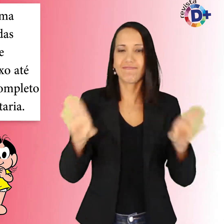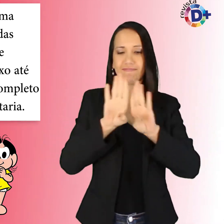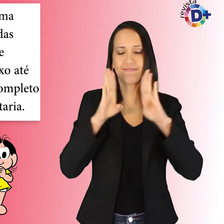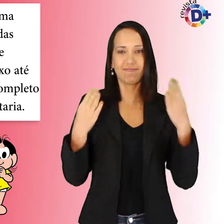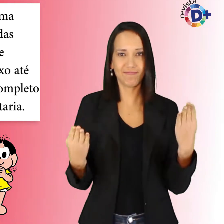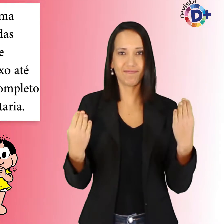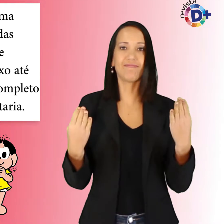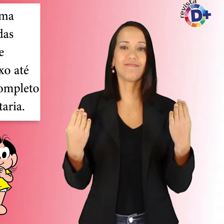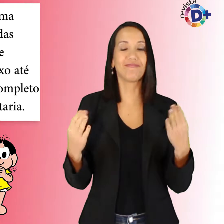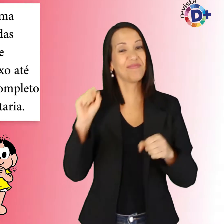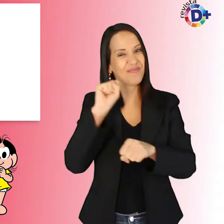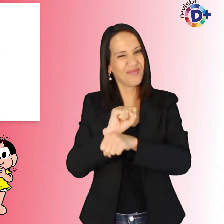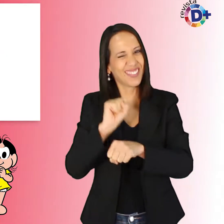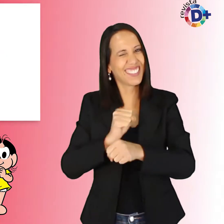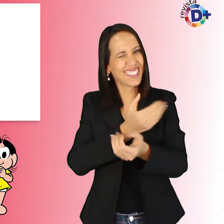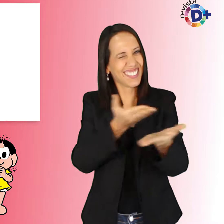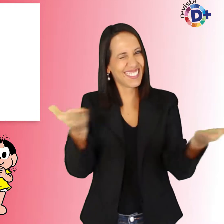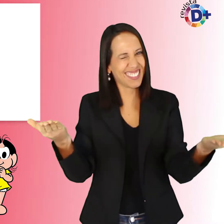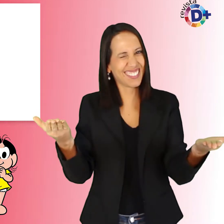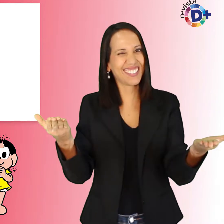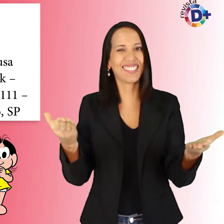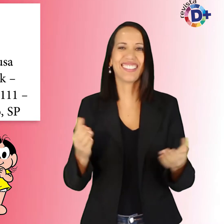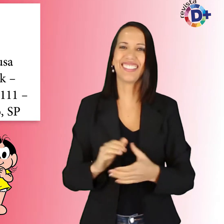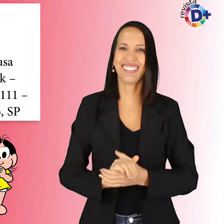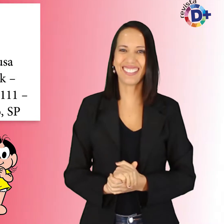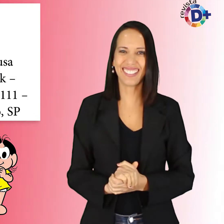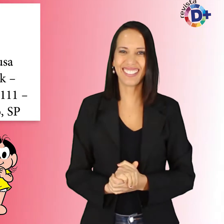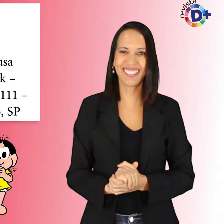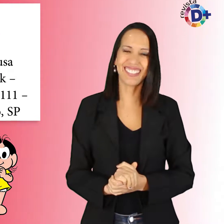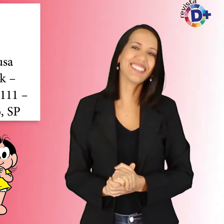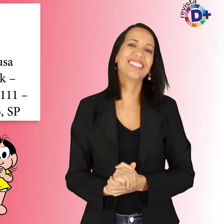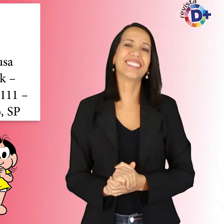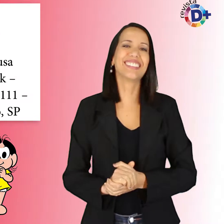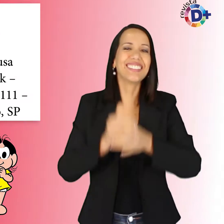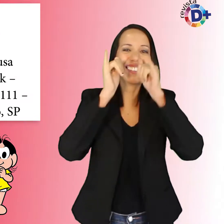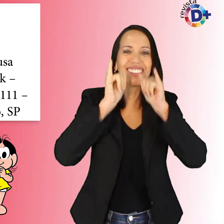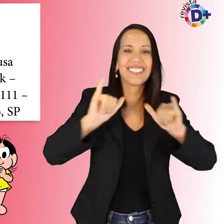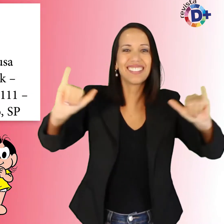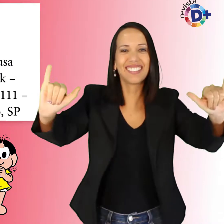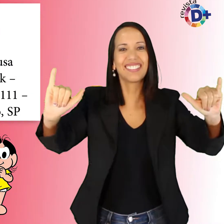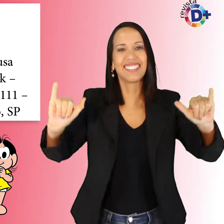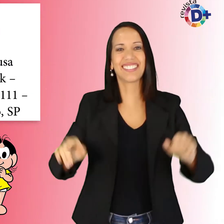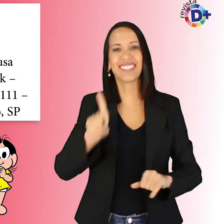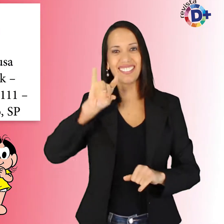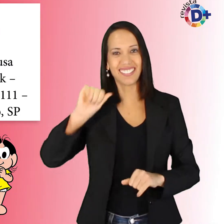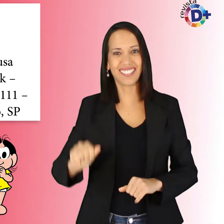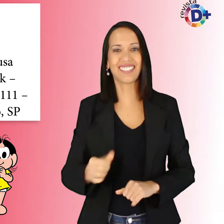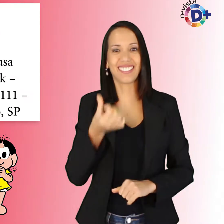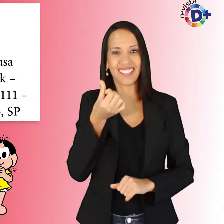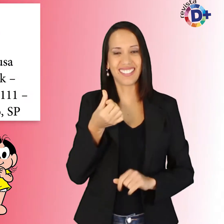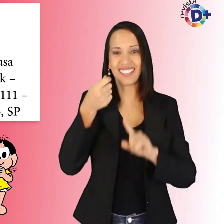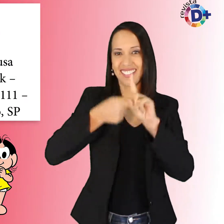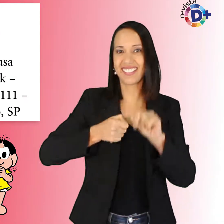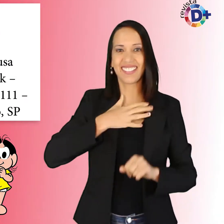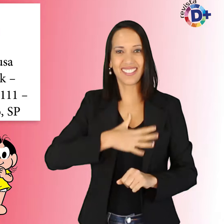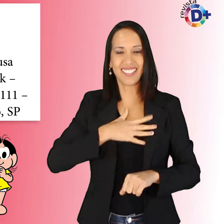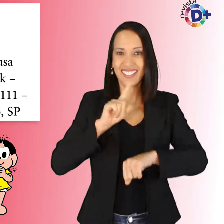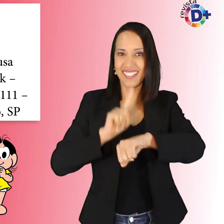portaria esperamos o seu a serviço data seja agosto horário